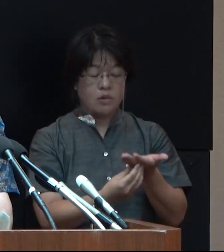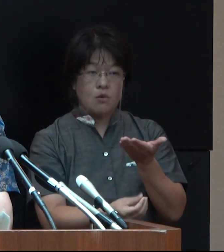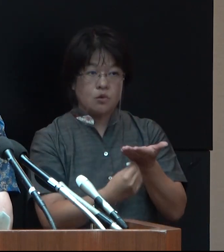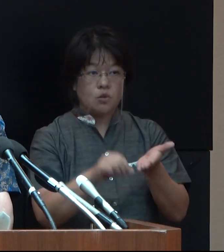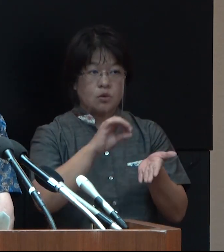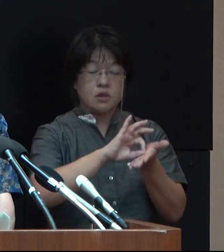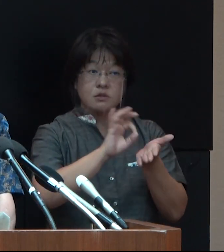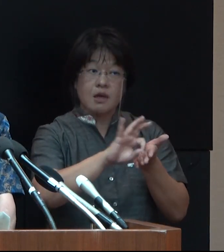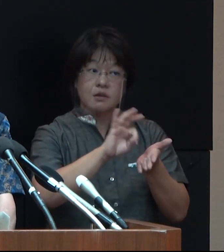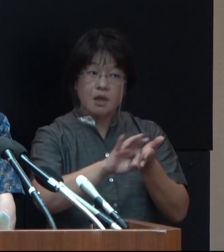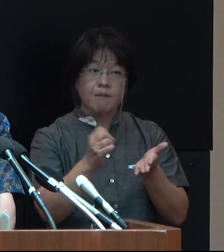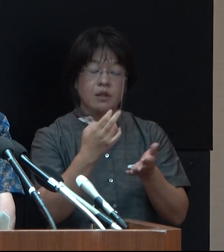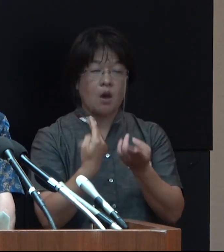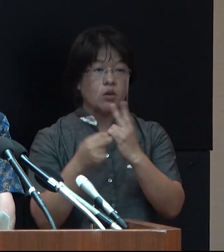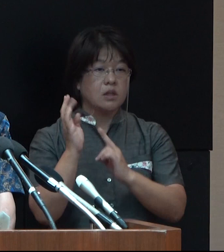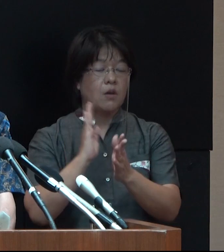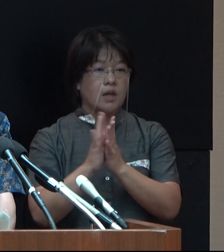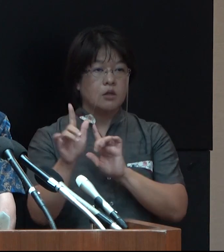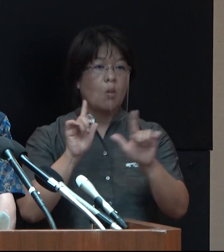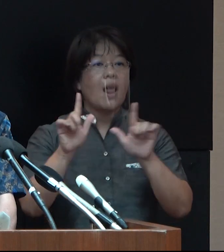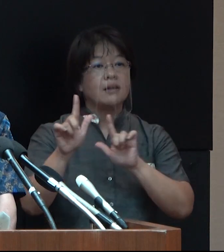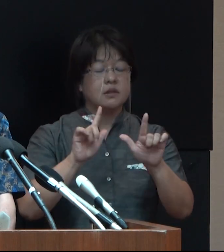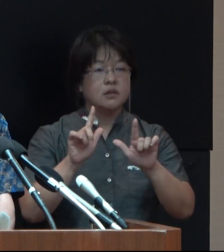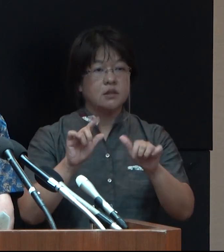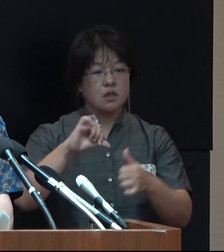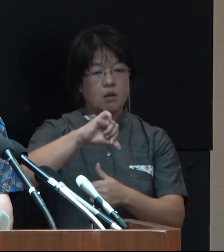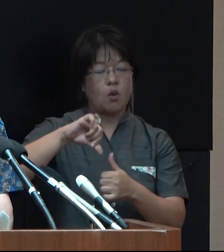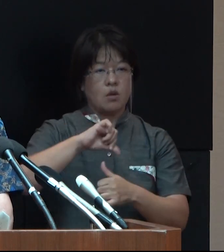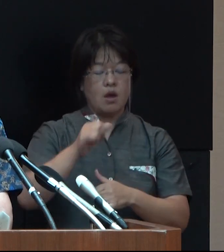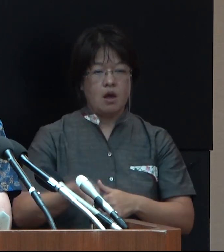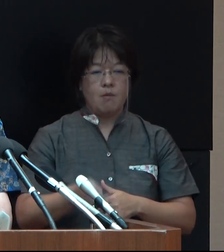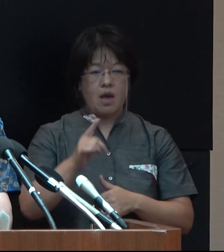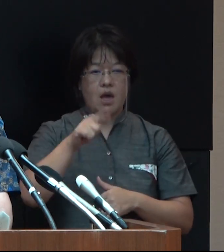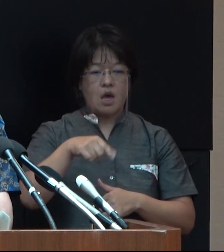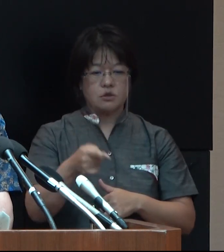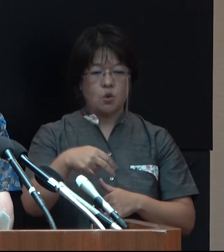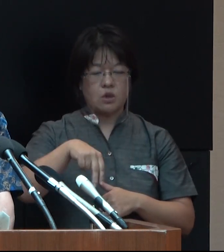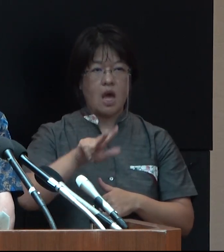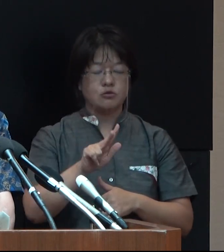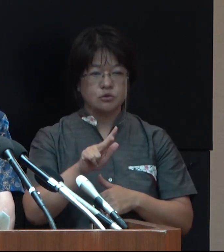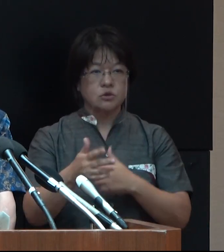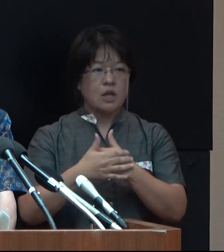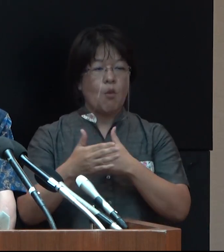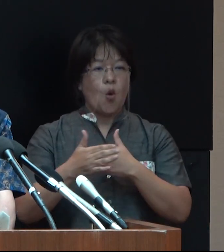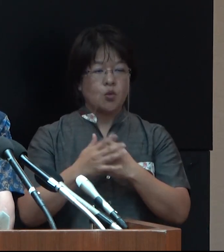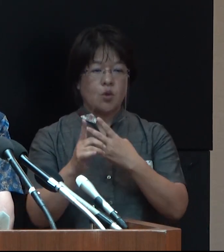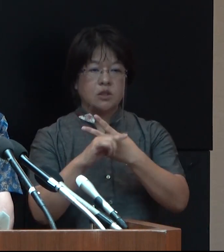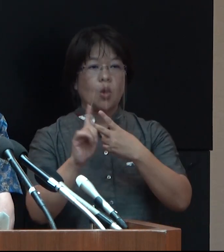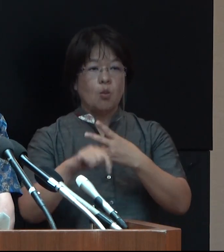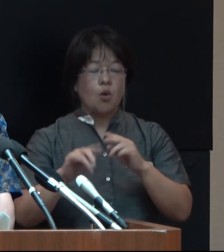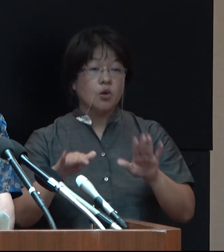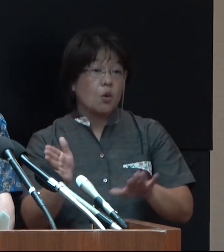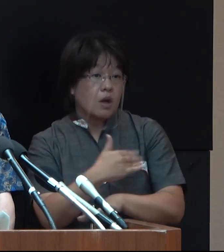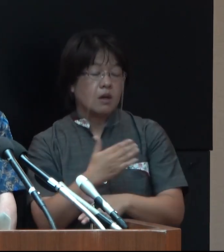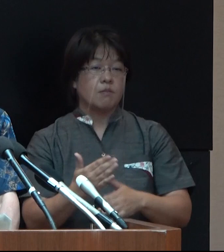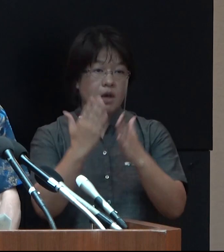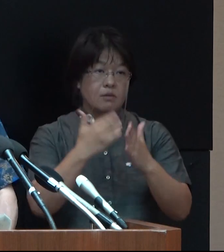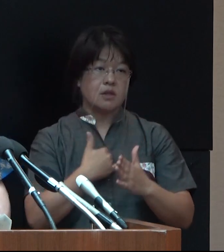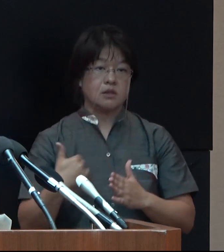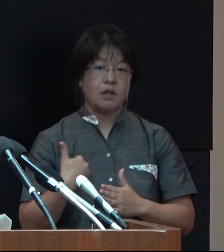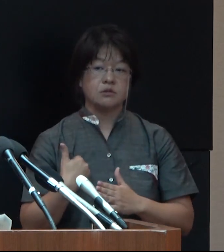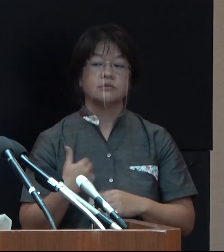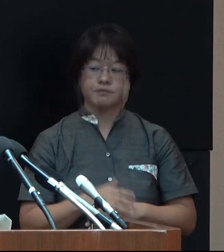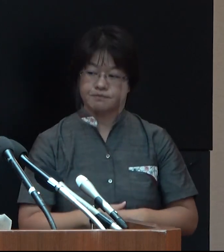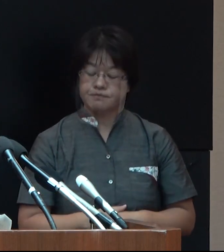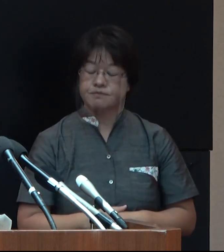らに県の公式 LINE アプリに付与しているパーソナルサポート機能も本日から運用開始されています。今